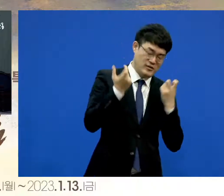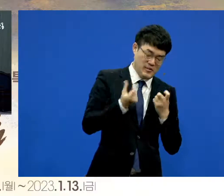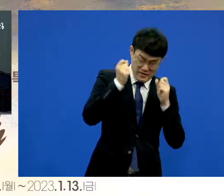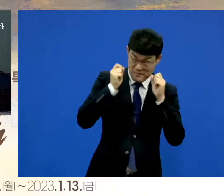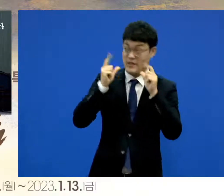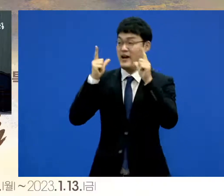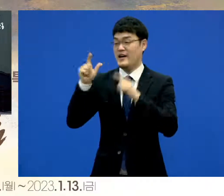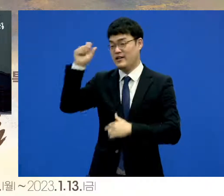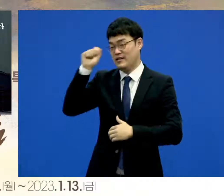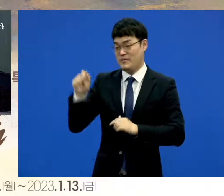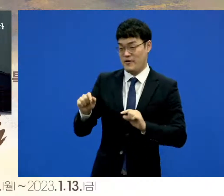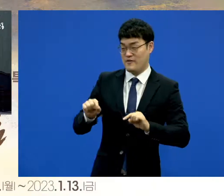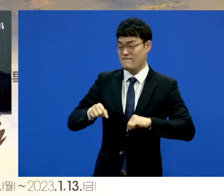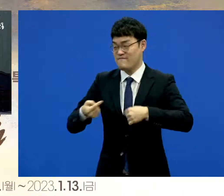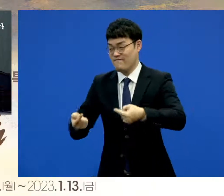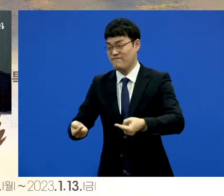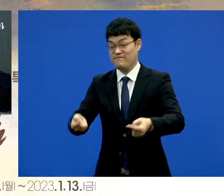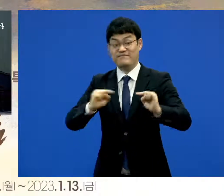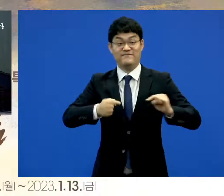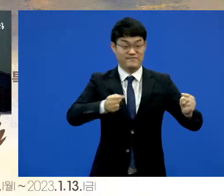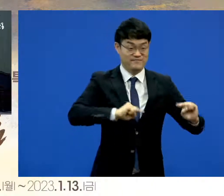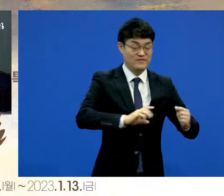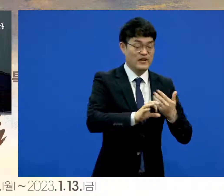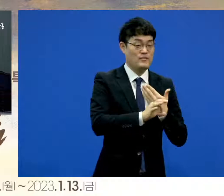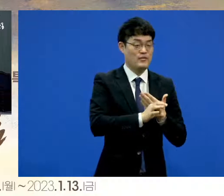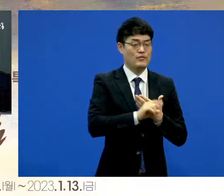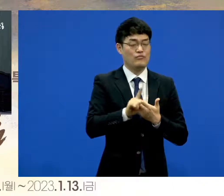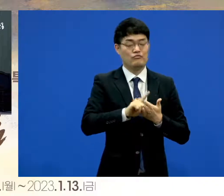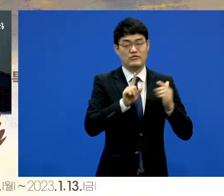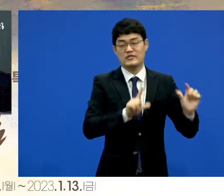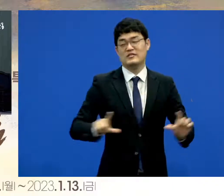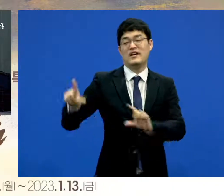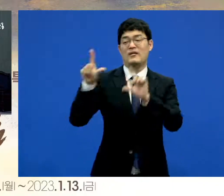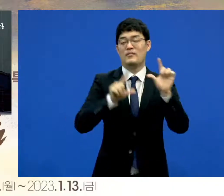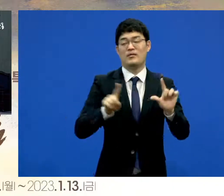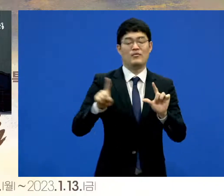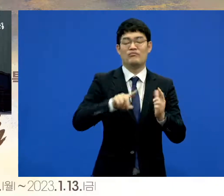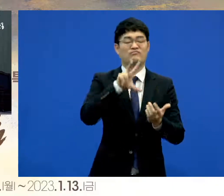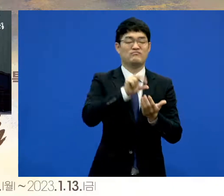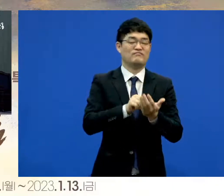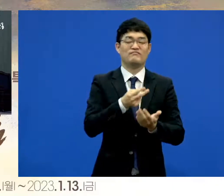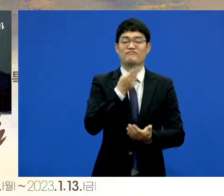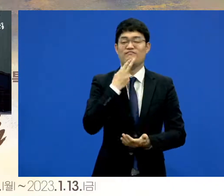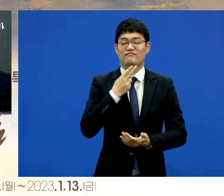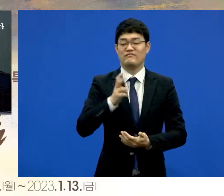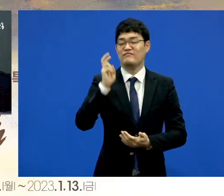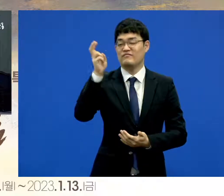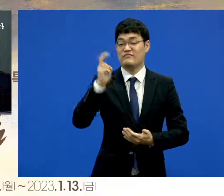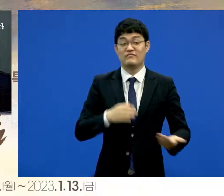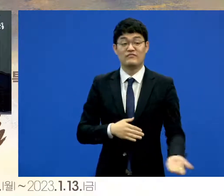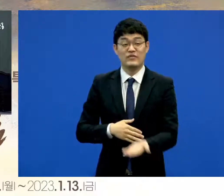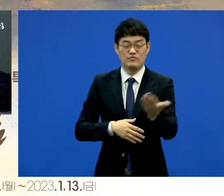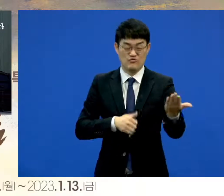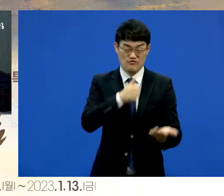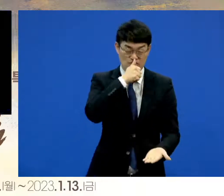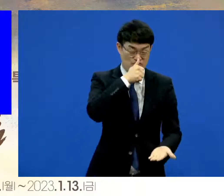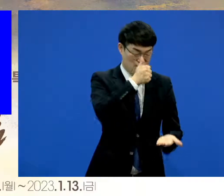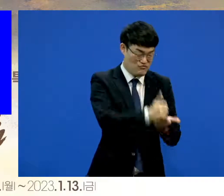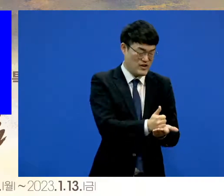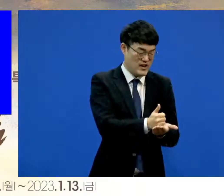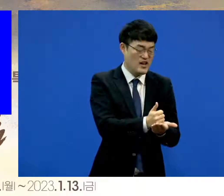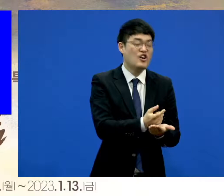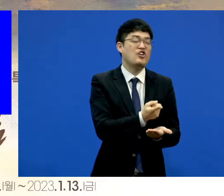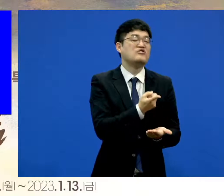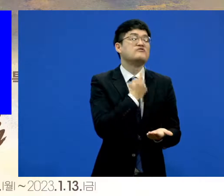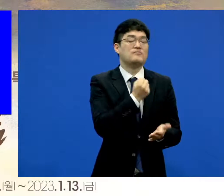살면 문제될 게 하나도 없을 것 같아요. 또 다 죄는 밤에 짓잖아요. 일찍 자고